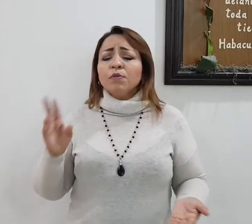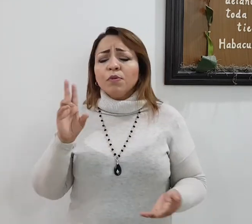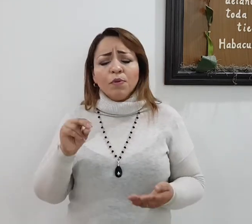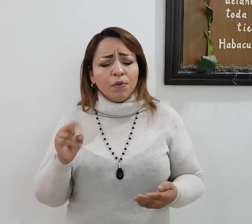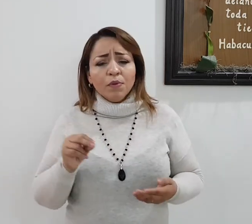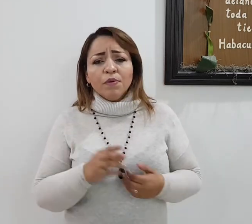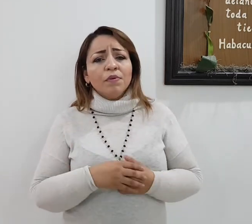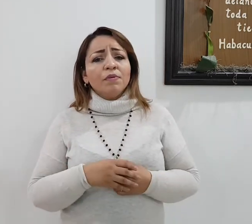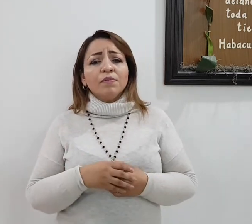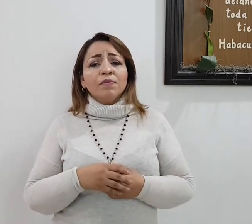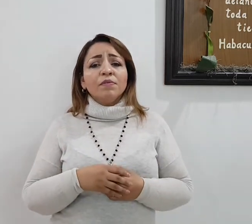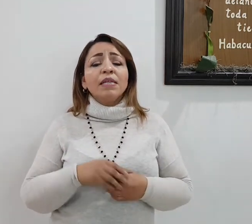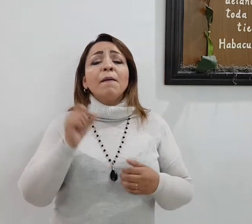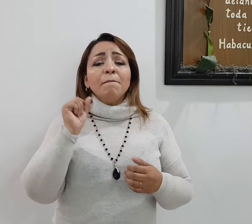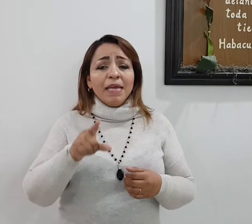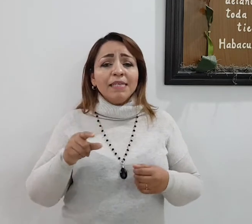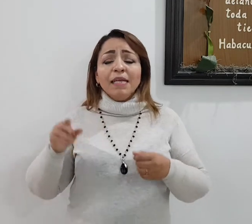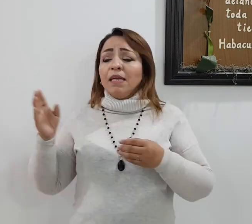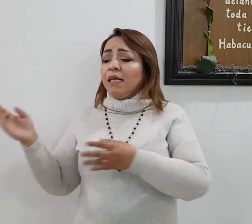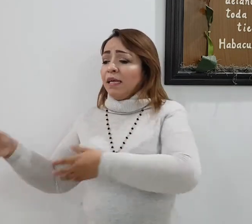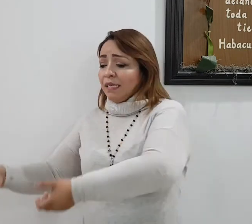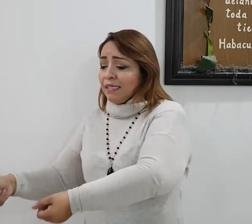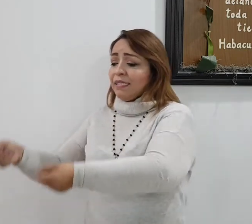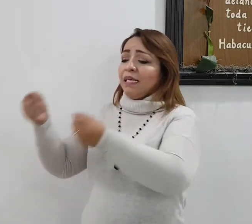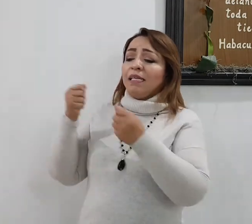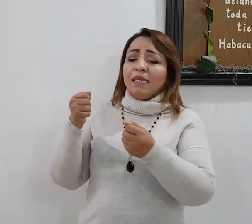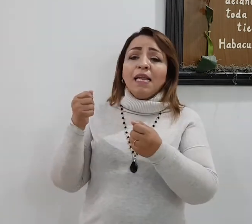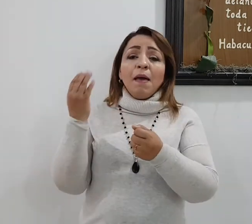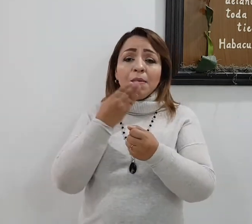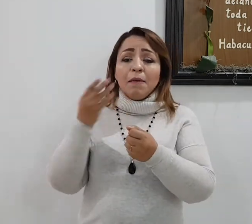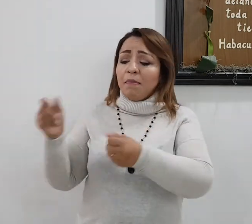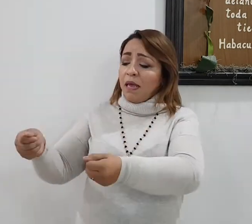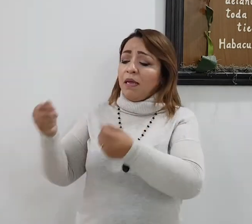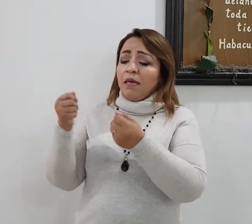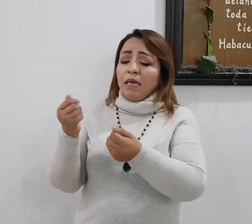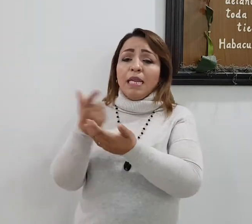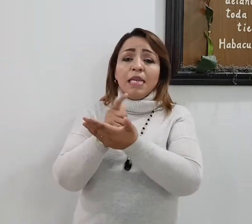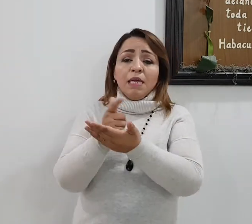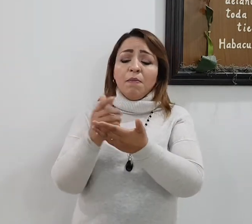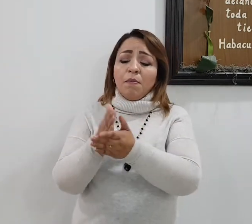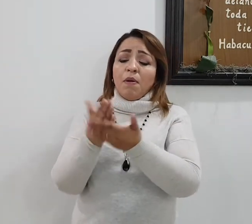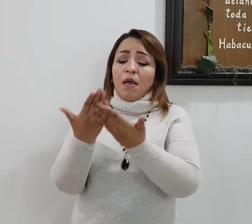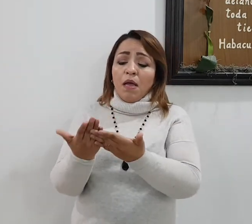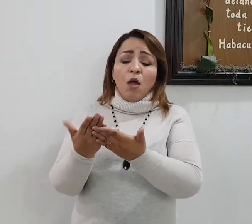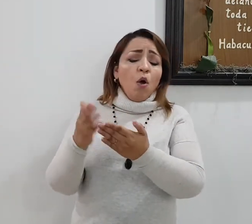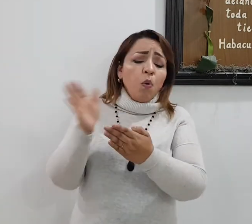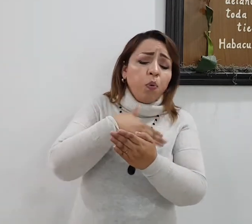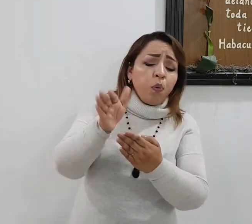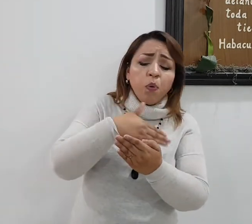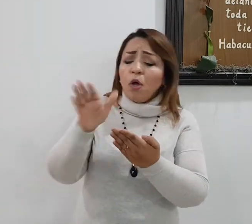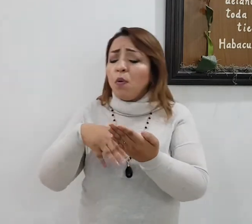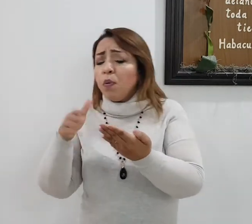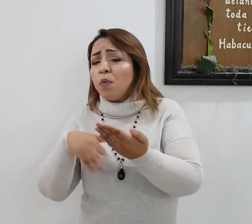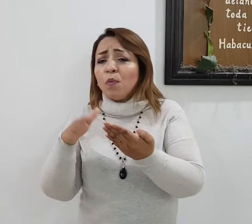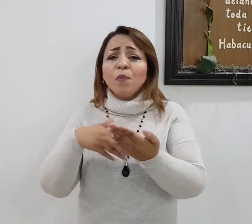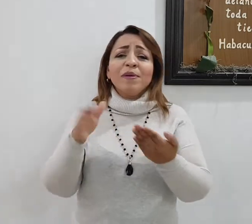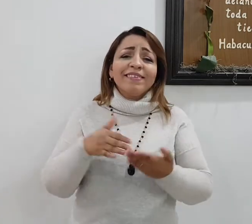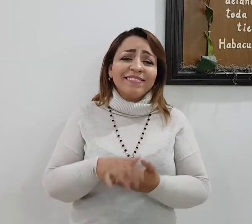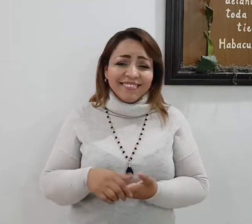¿cómo? ¿Cómo defender lo indefendible, verdad? No puedo ayudarle con eso, hermano. Entonces, conozca